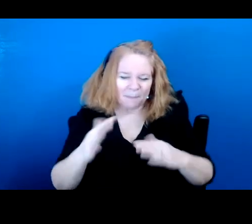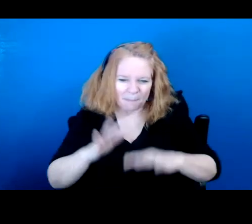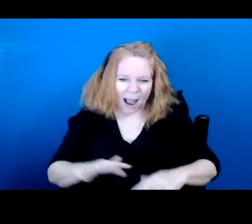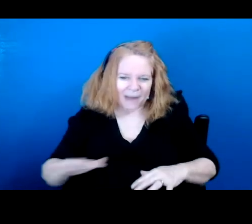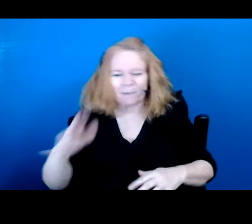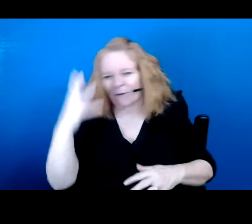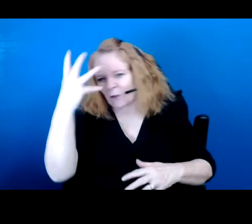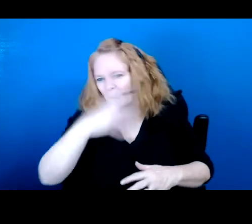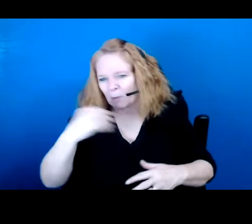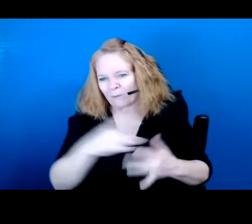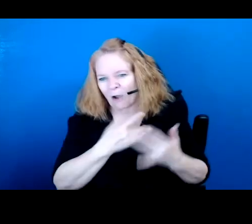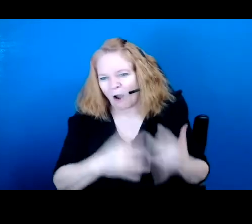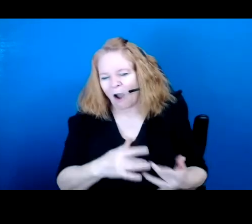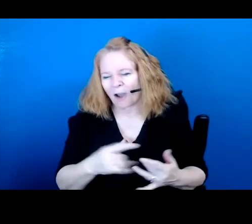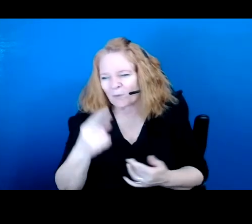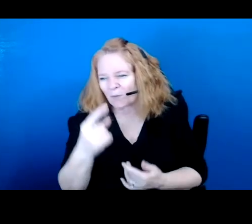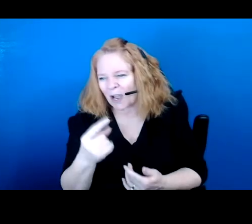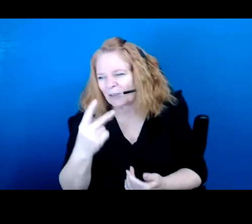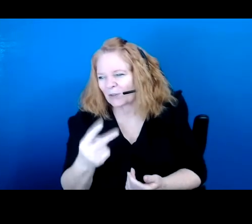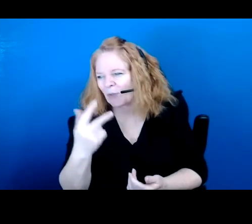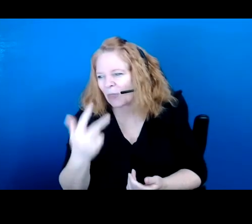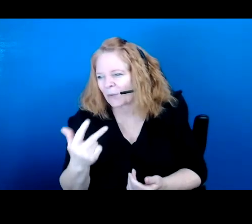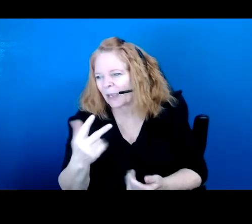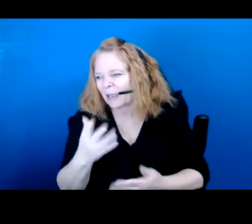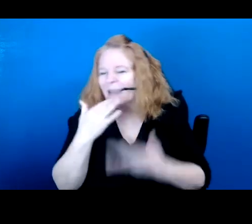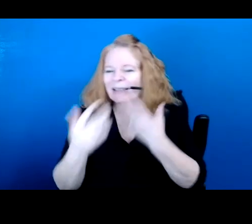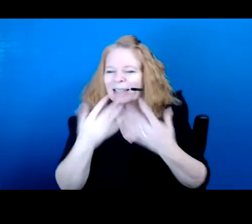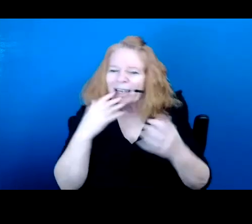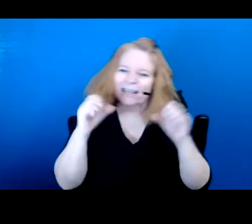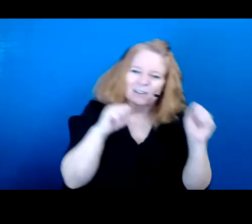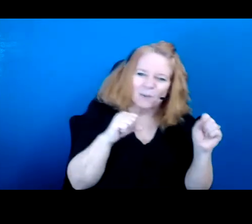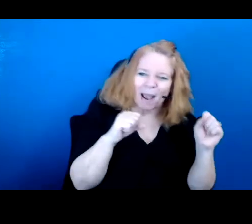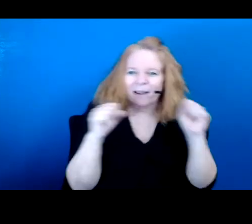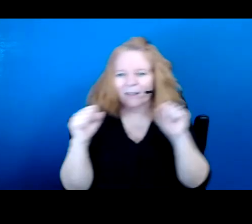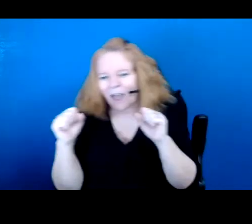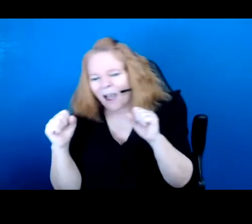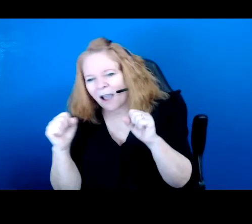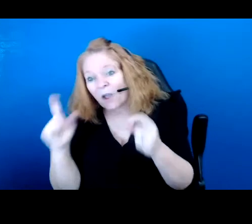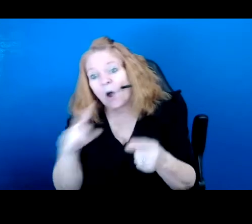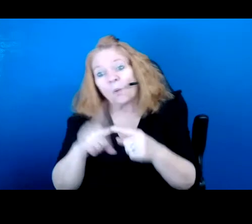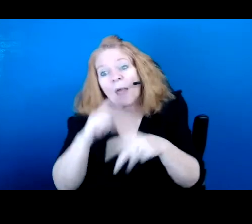desde lo más profundo de tu corazón 1 2 y 3